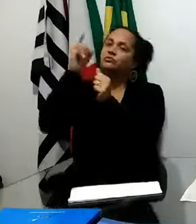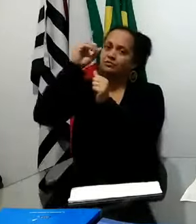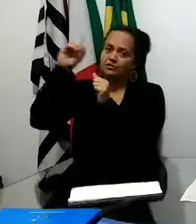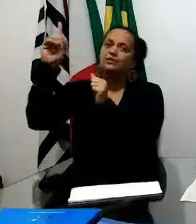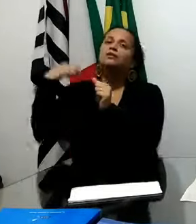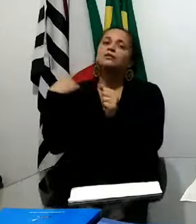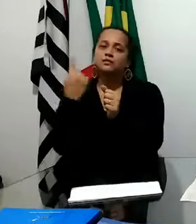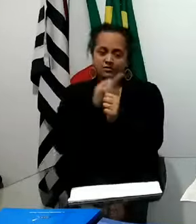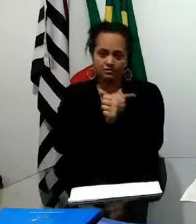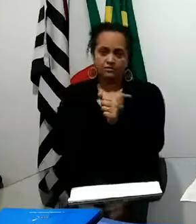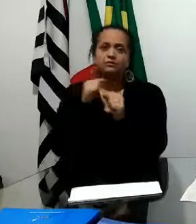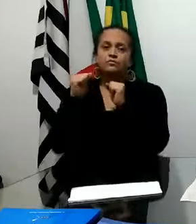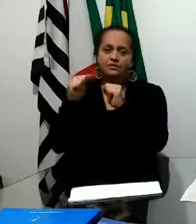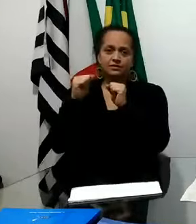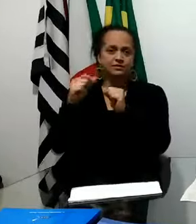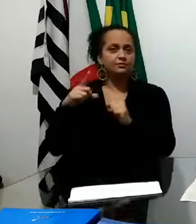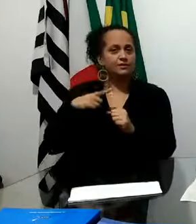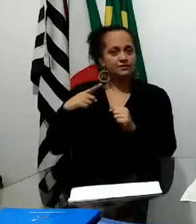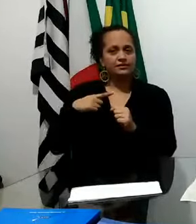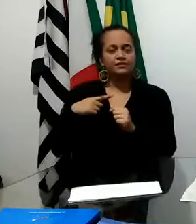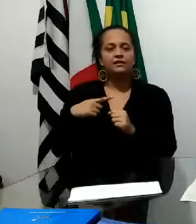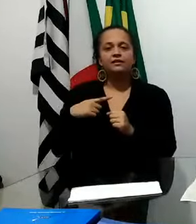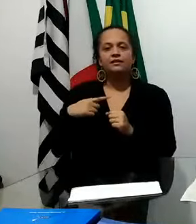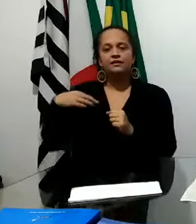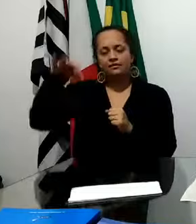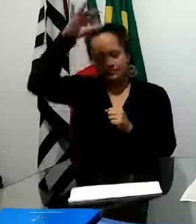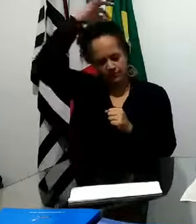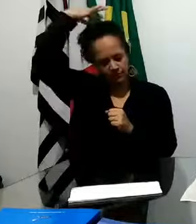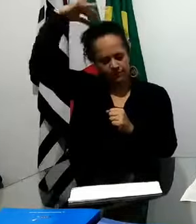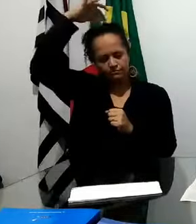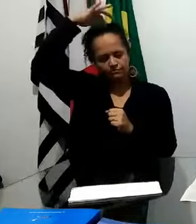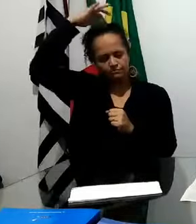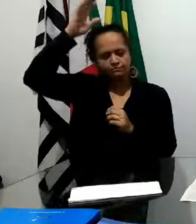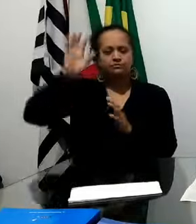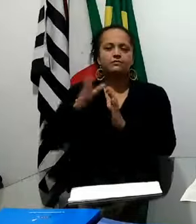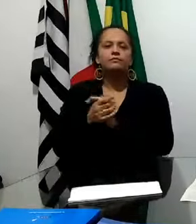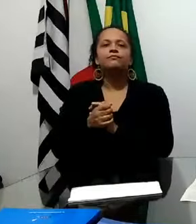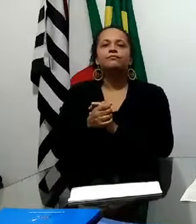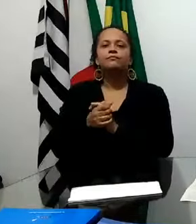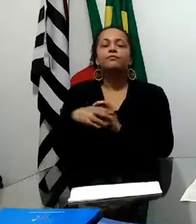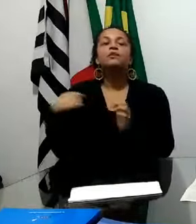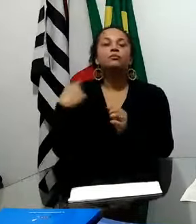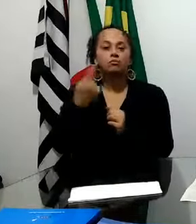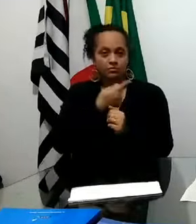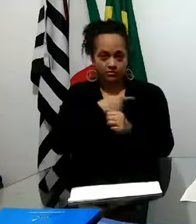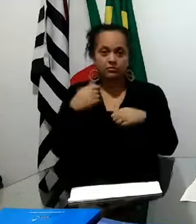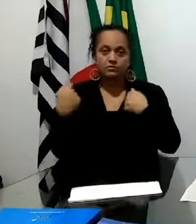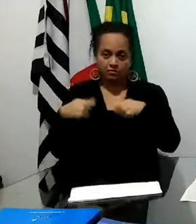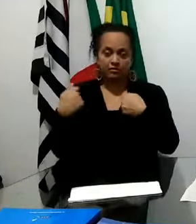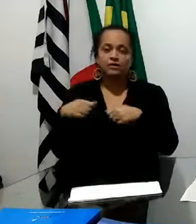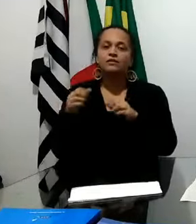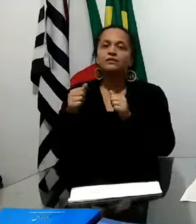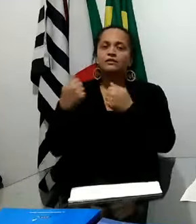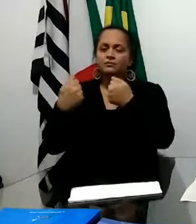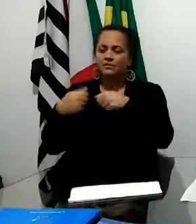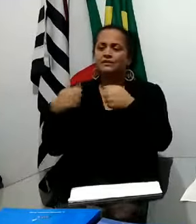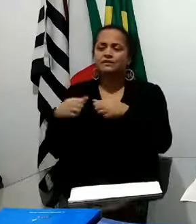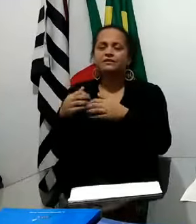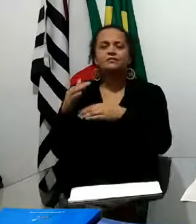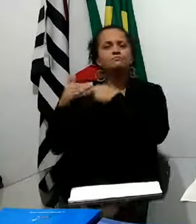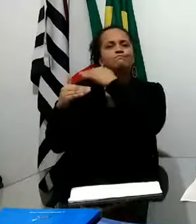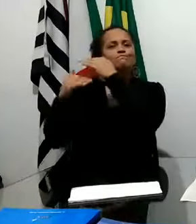atinja a maturidade espiritual. Quando na Bíblia fala ser varão perfeito, não está falando de perfeição, está falando de maturidade, para que Deus possa